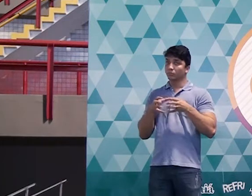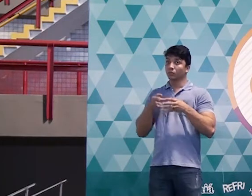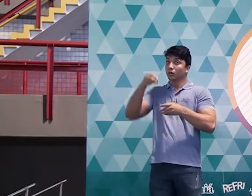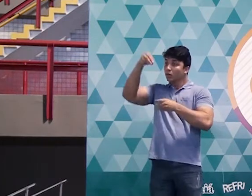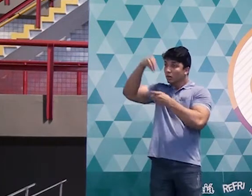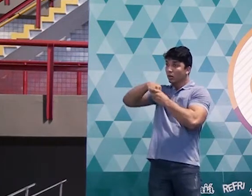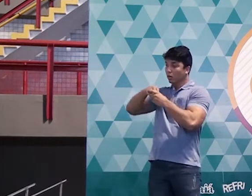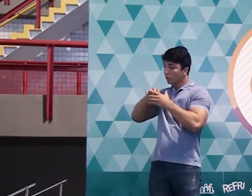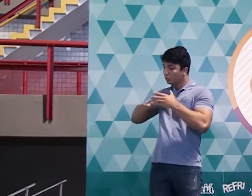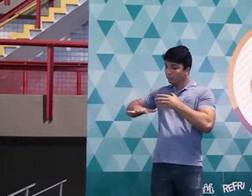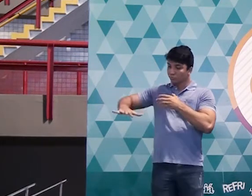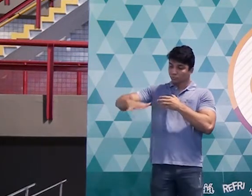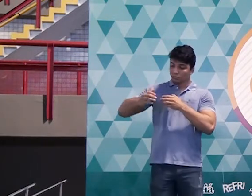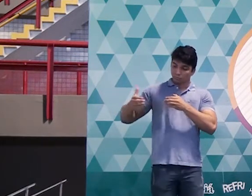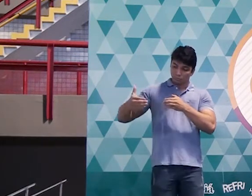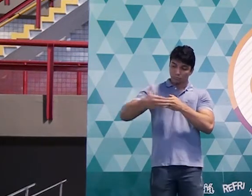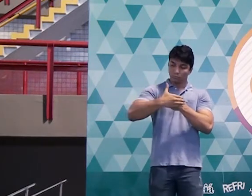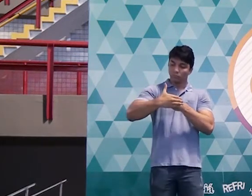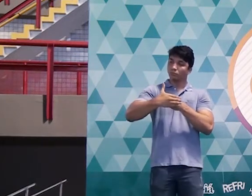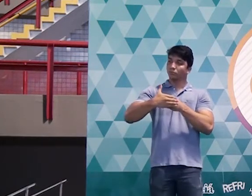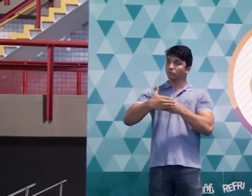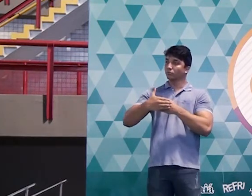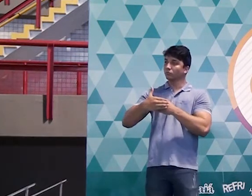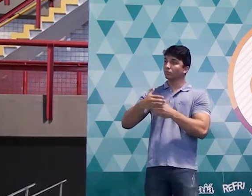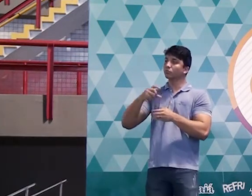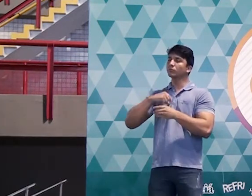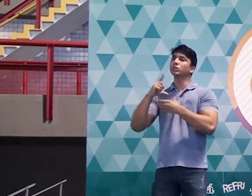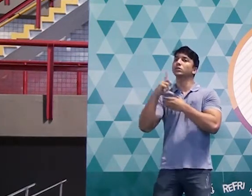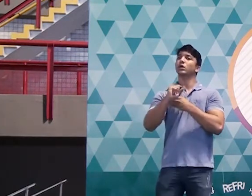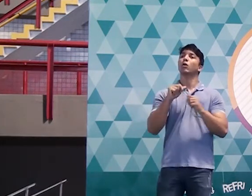morar dentro dessas muralhas. Nós vamos sair